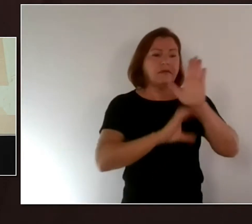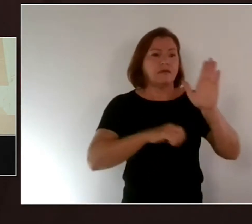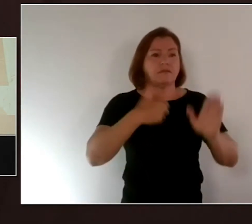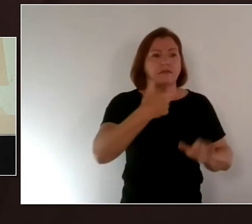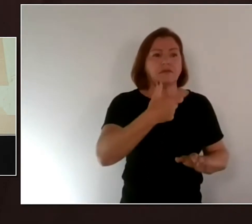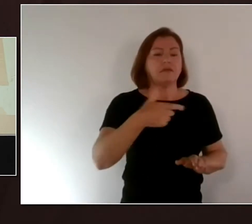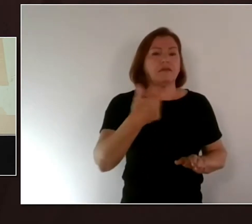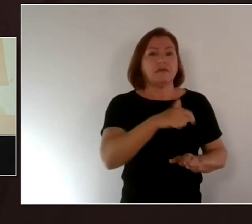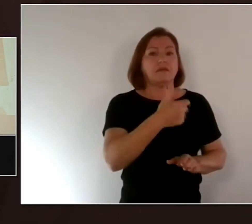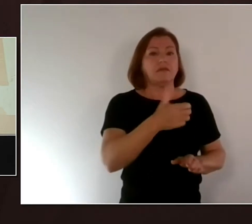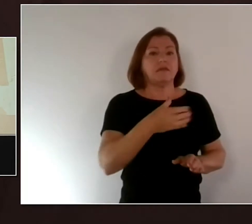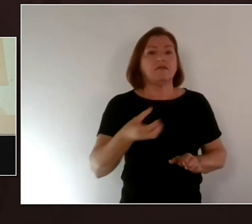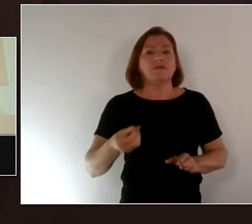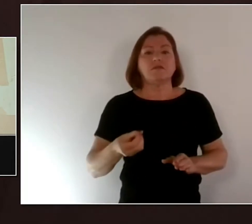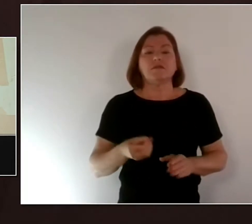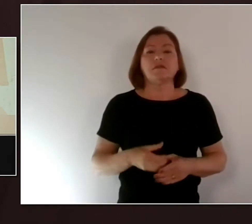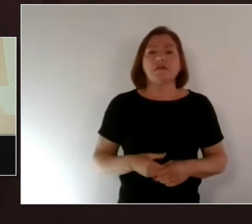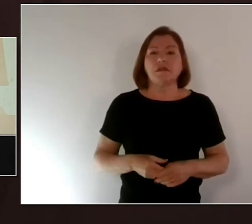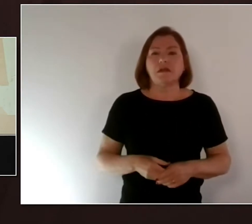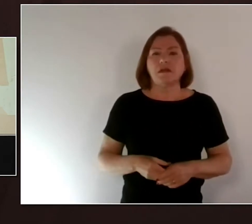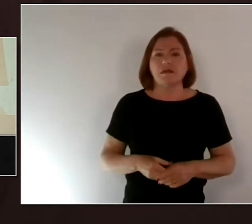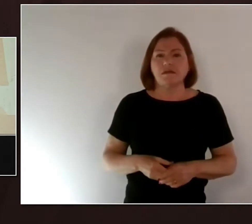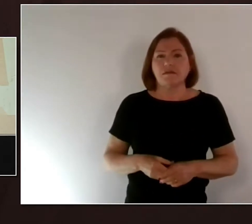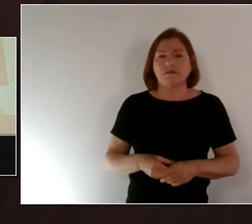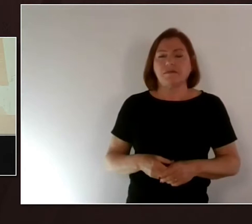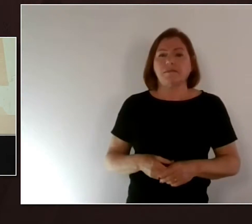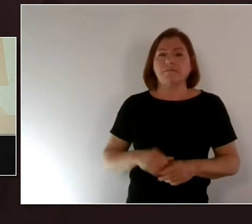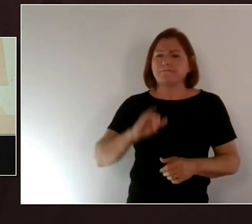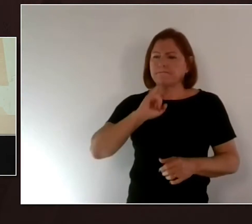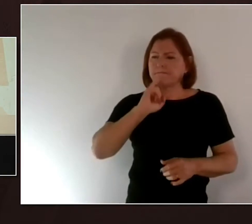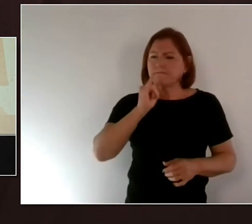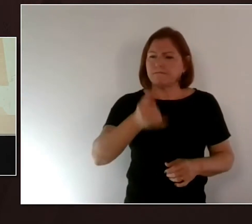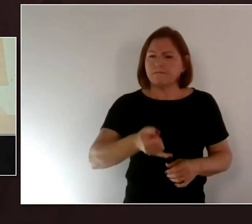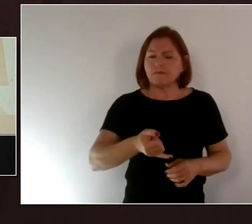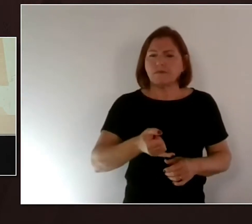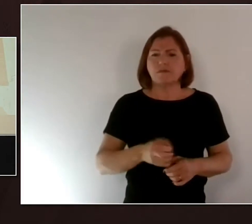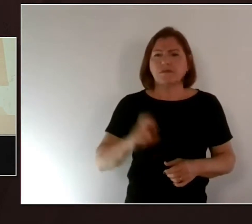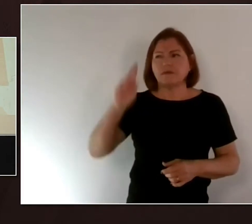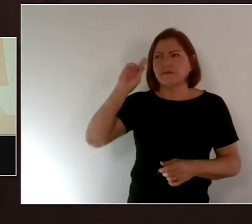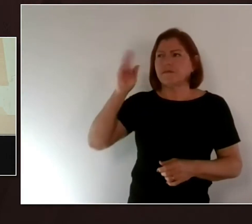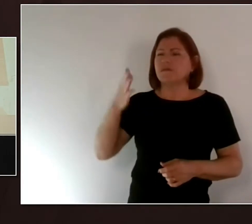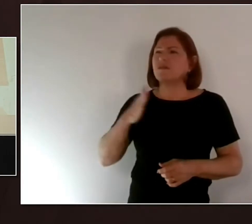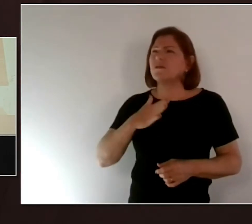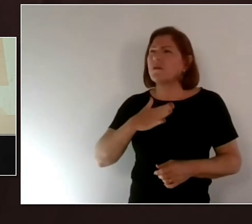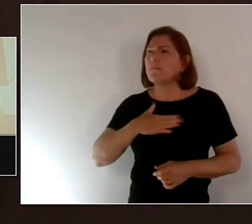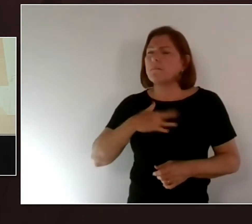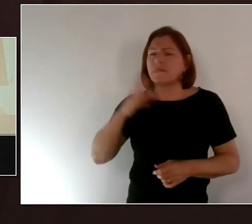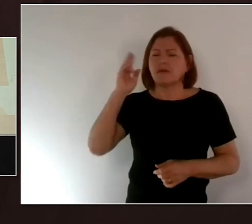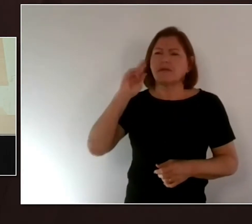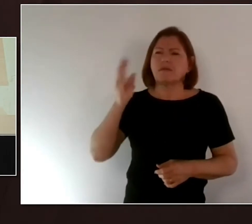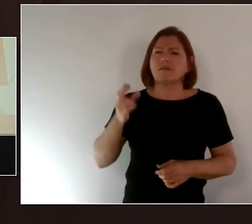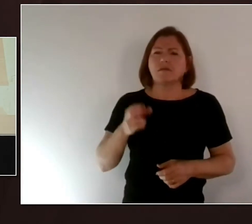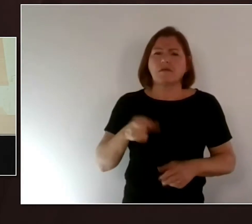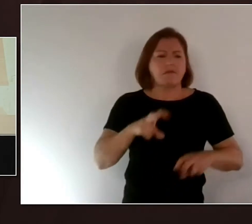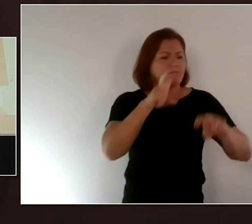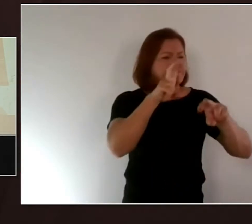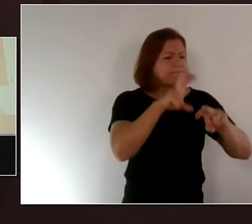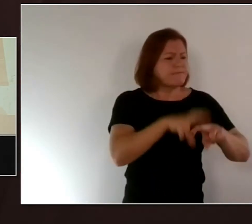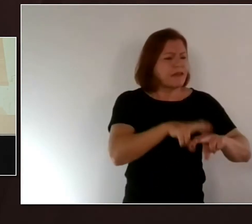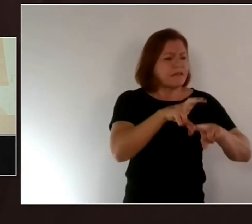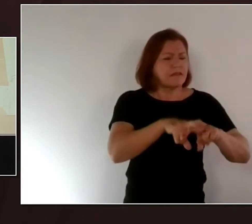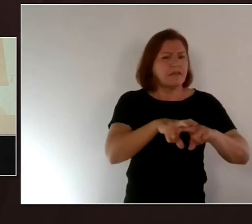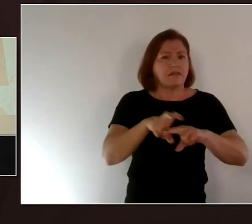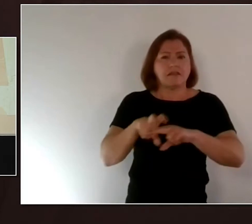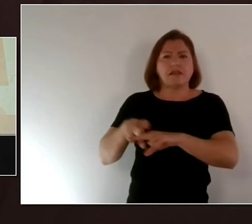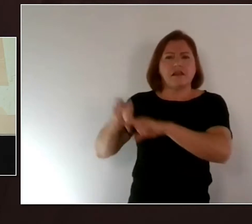Disse o Senhor, versículo 1: disse o Senhor ao meu Senhor: assenta-te à minha direita, até que eu ponha os teus